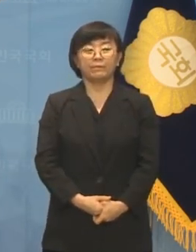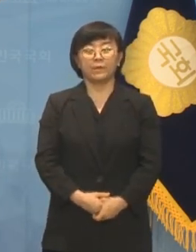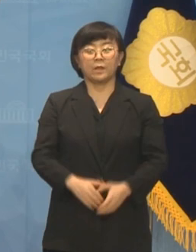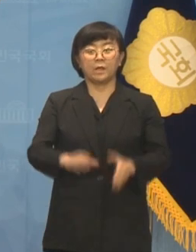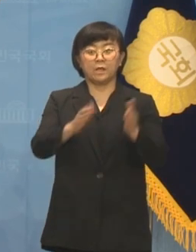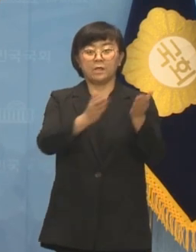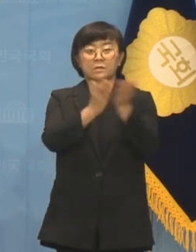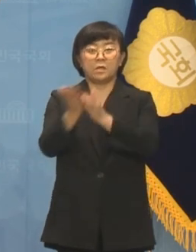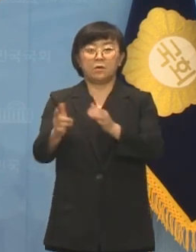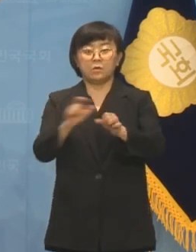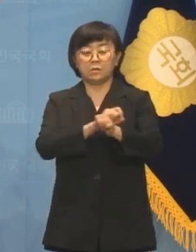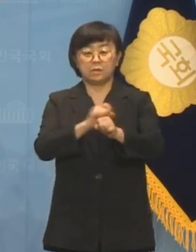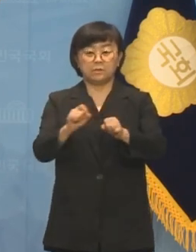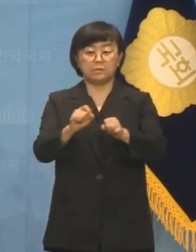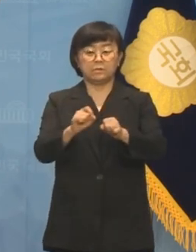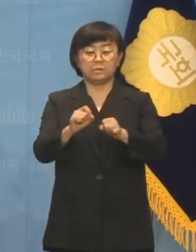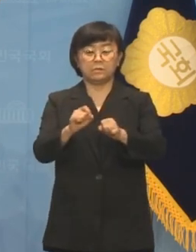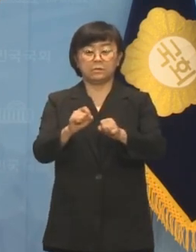세월호 참사